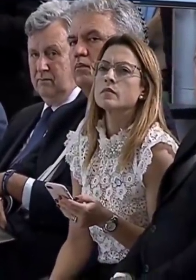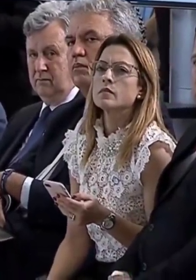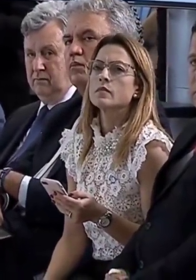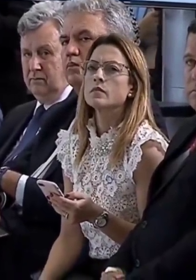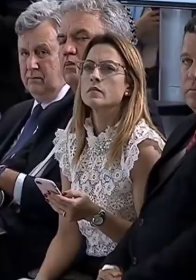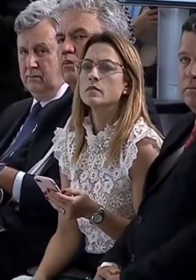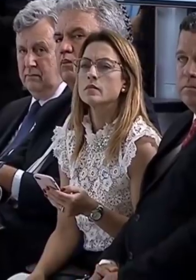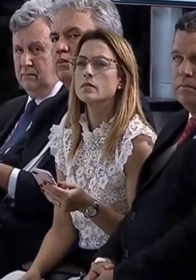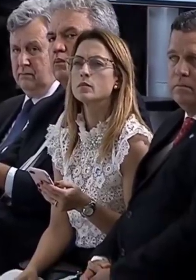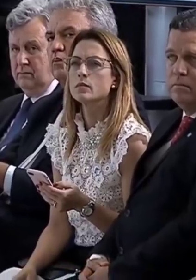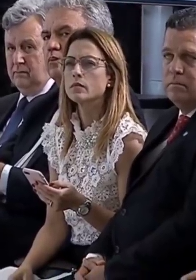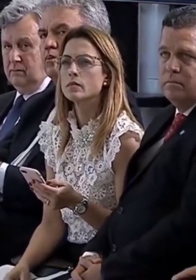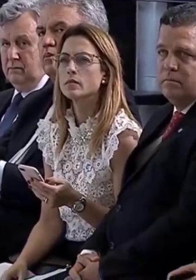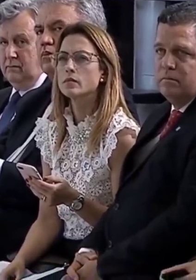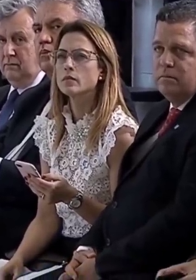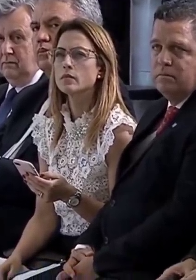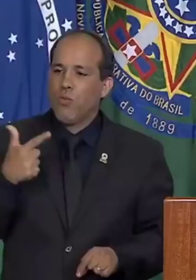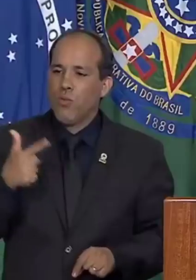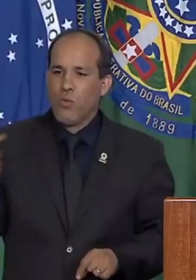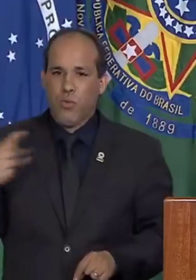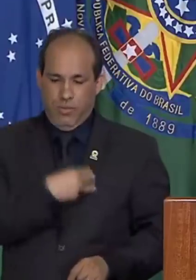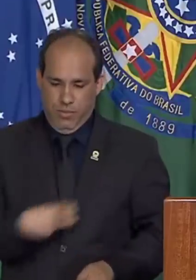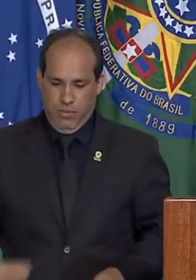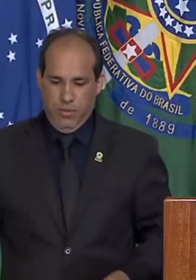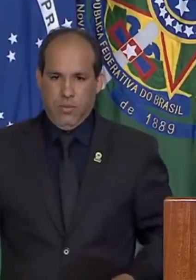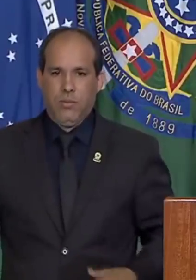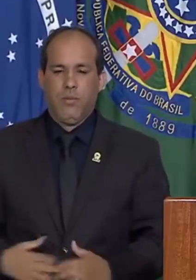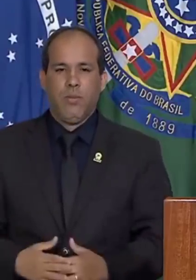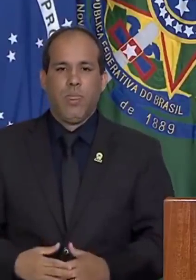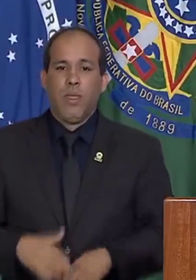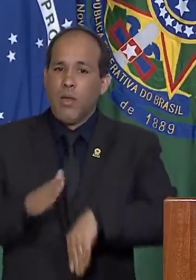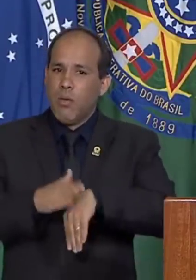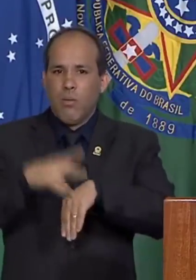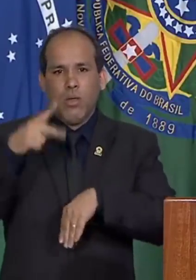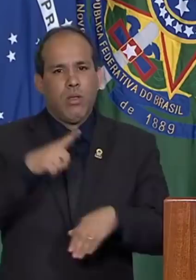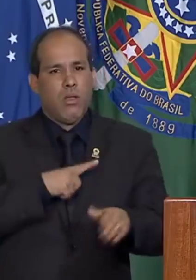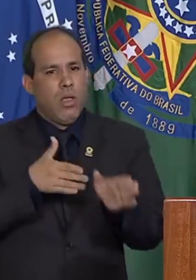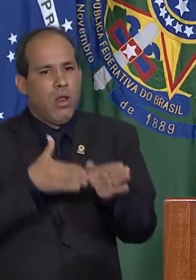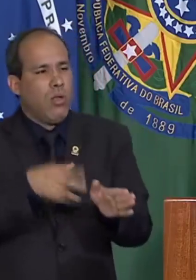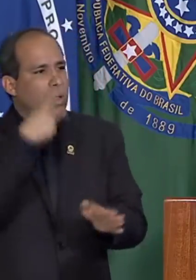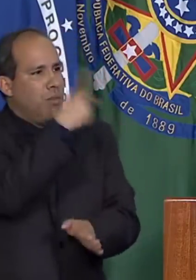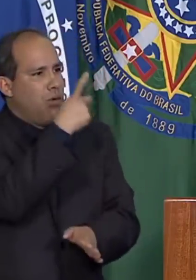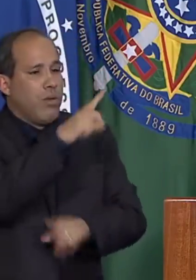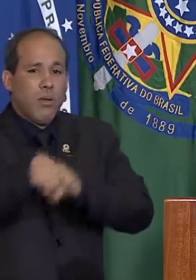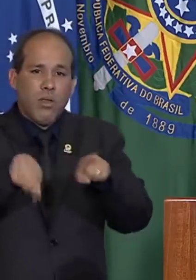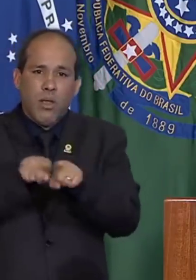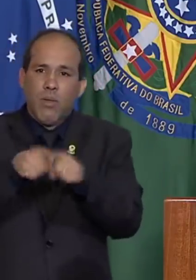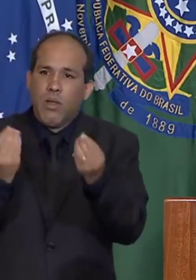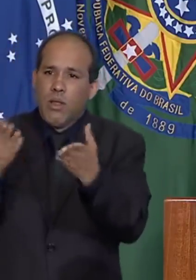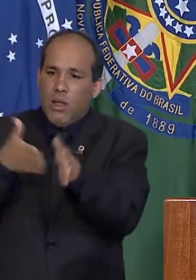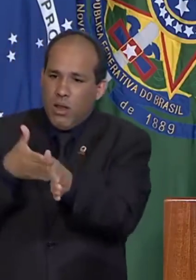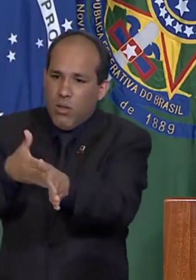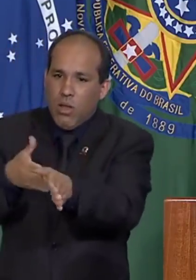escolher os nossos 22 ministros. Eles devem lealdade a vocês e ao povo também, e não